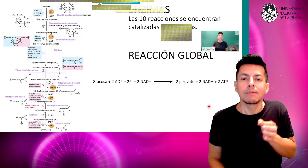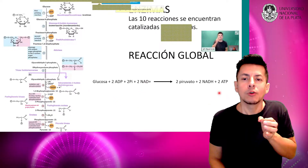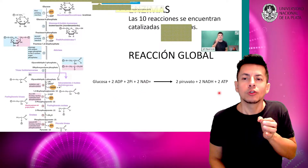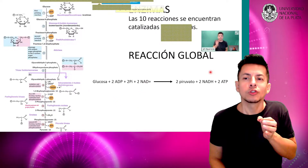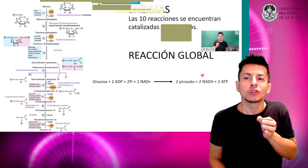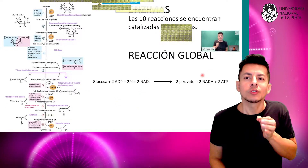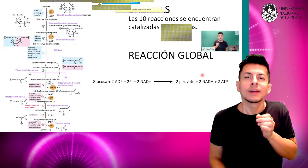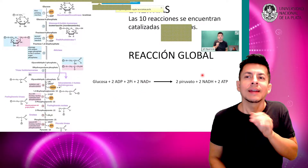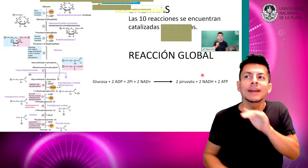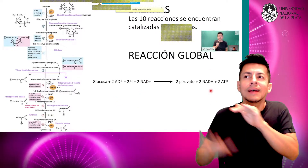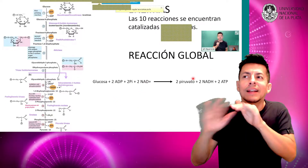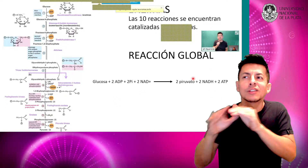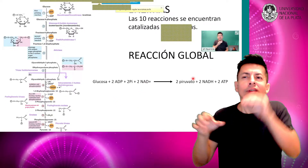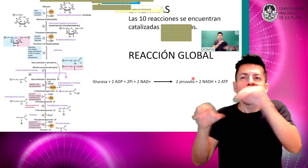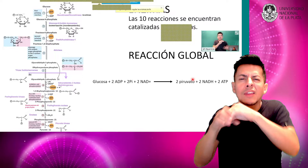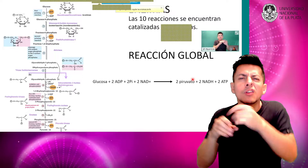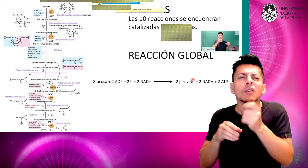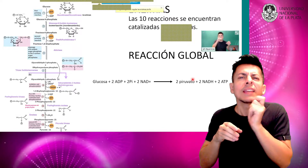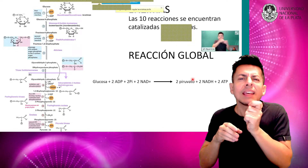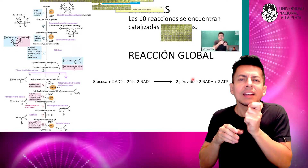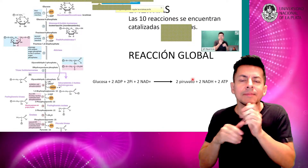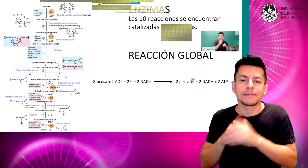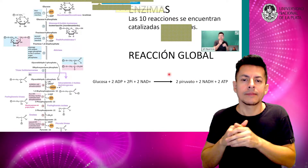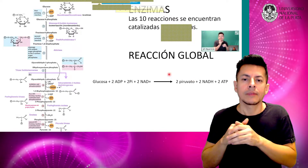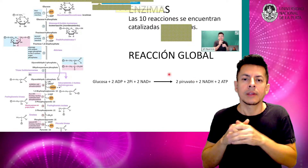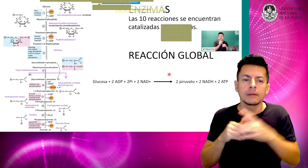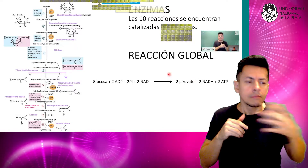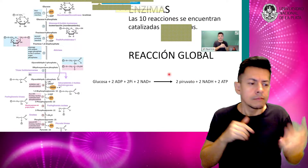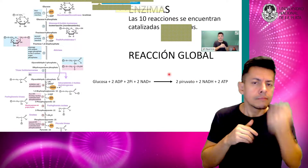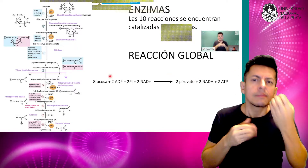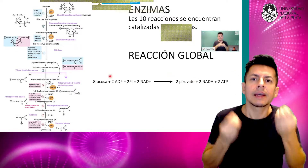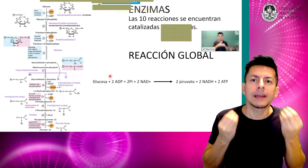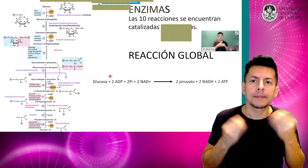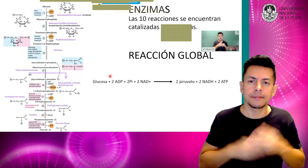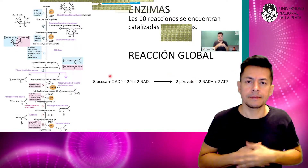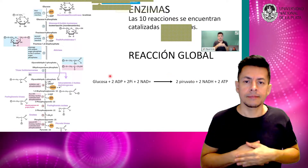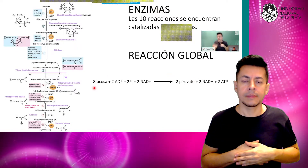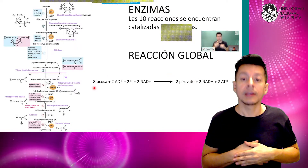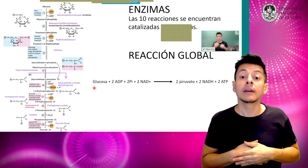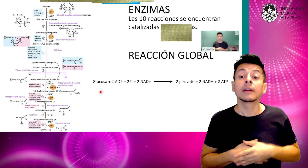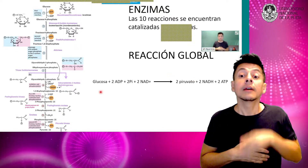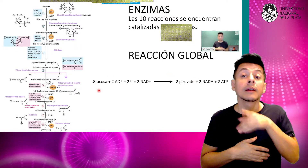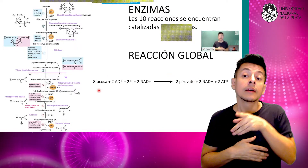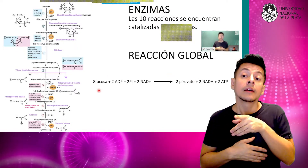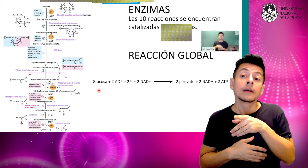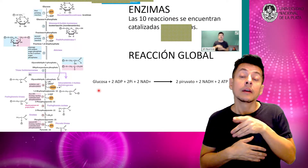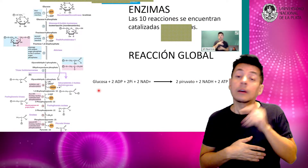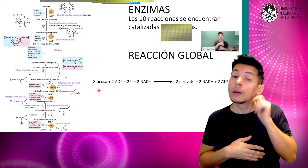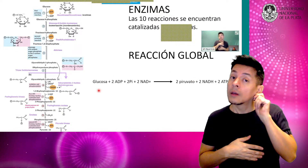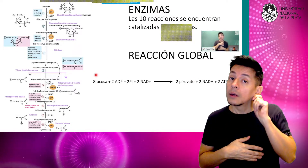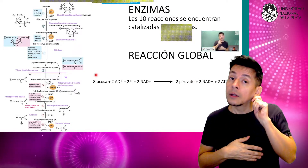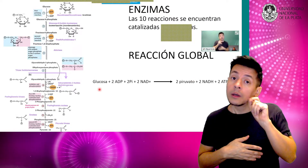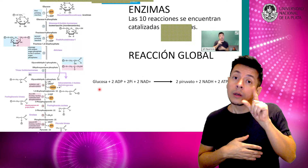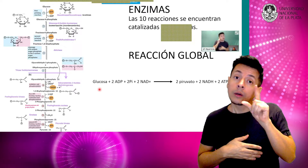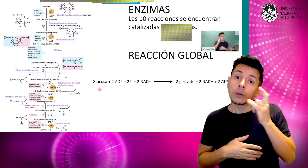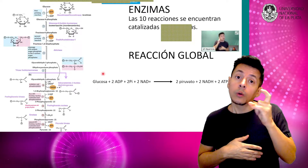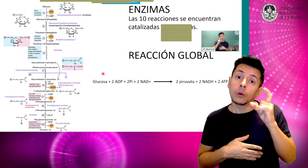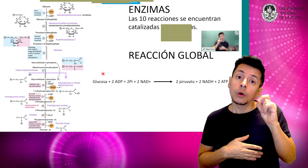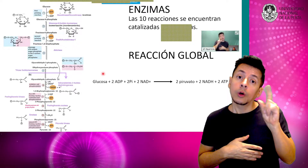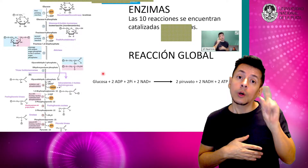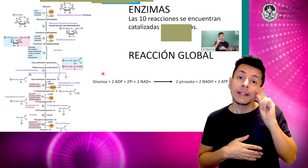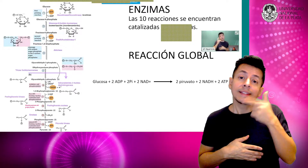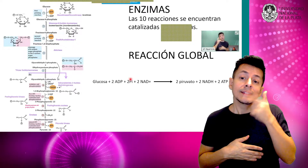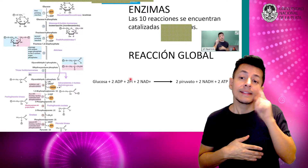reacción y qué productos obtuvimos, ¿sí? En este caso, la reacción global de la glucólisis es una molécula